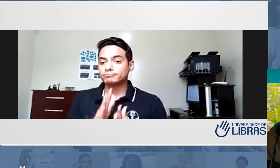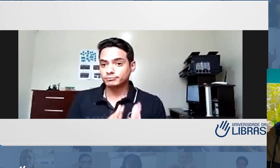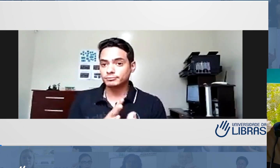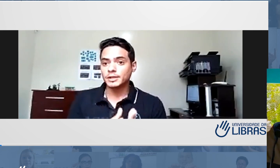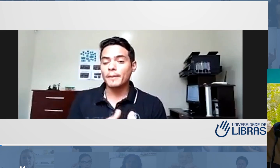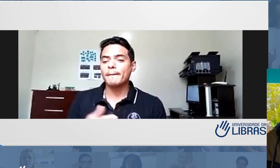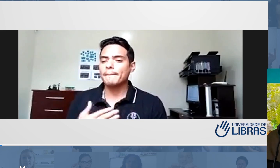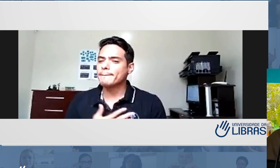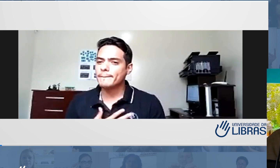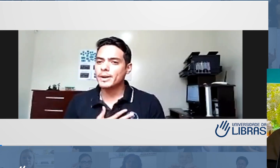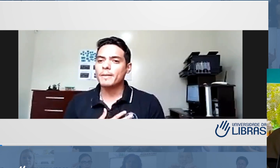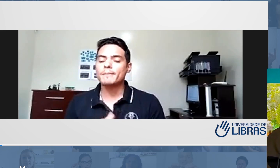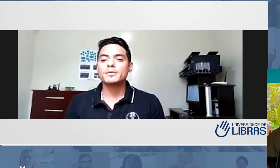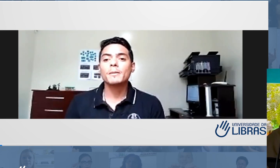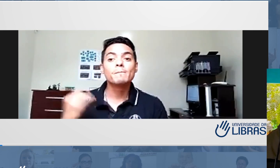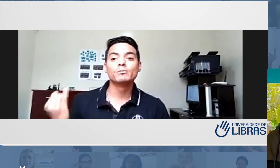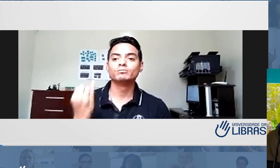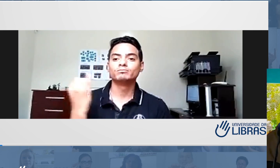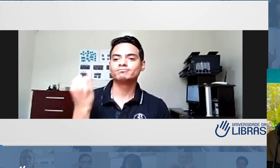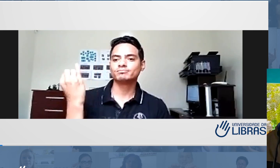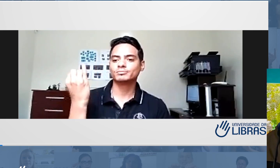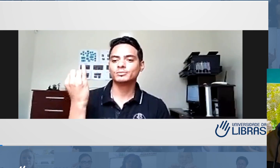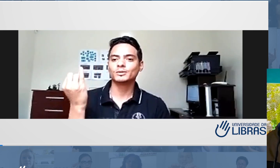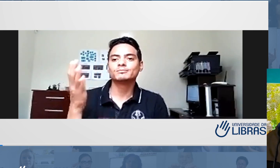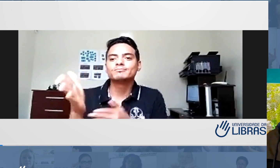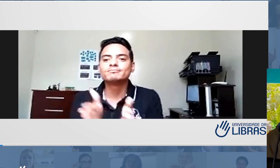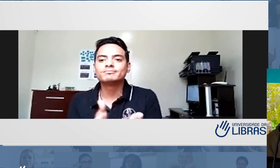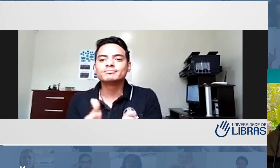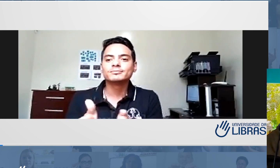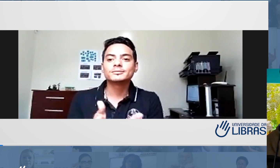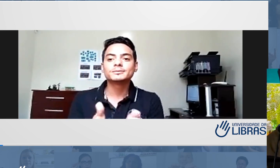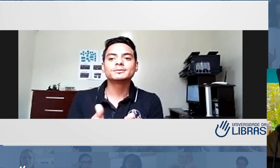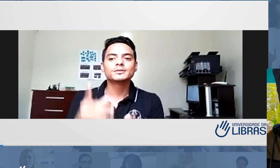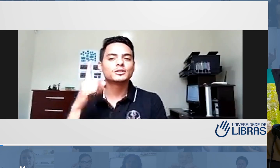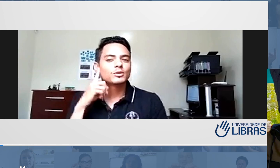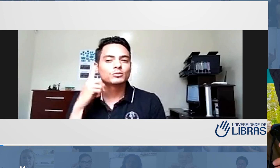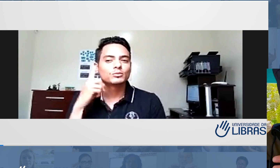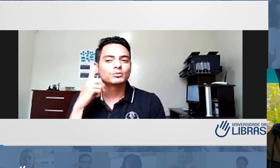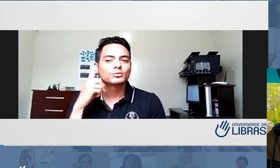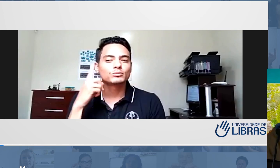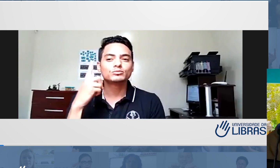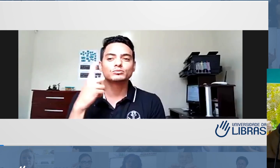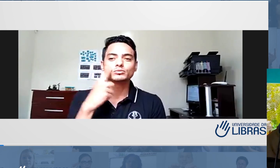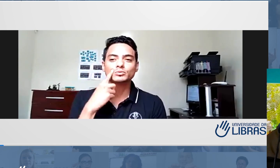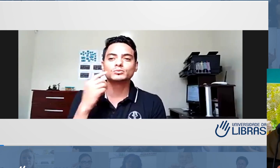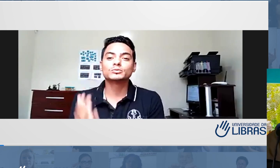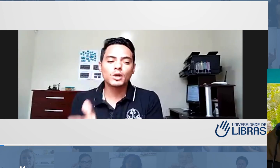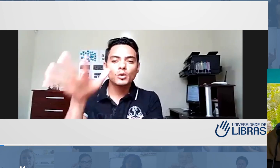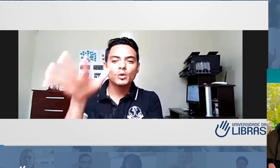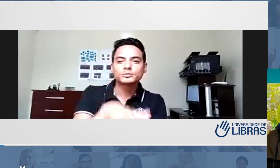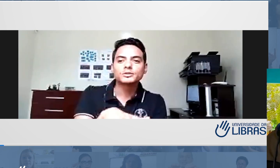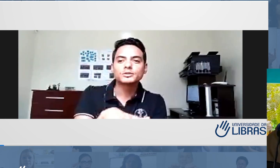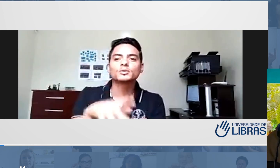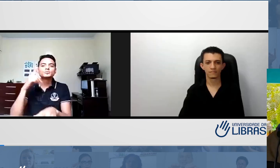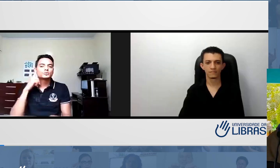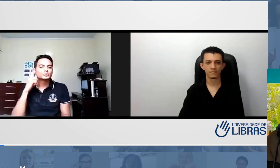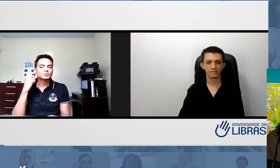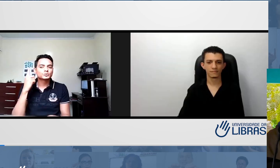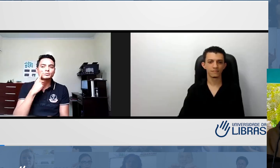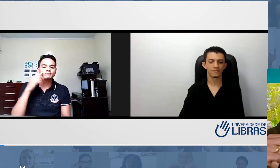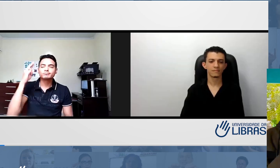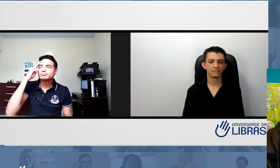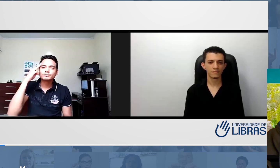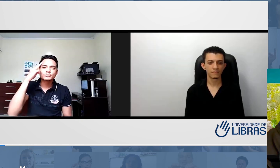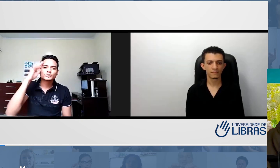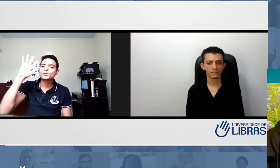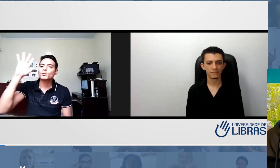diferencial gigantesco. Olha lá, ali o fundo ali da parede. A questão é que ele ia decorando os sinais, decorando frases, decorando as coisas,